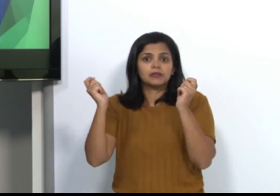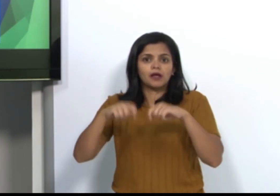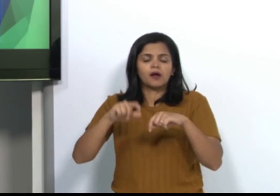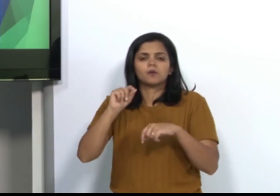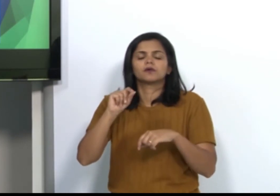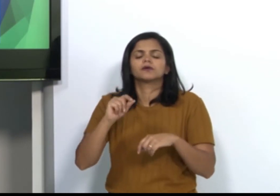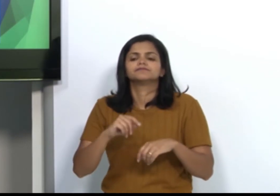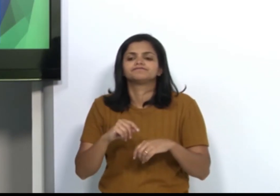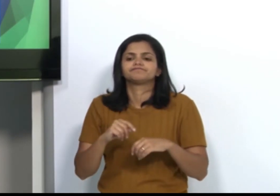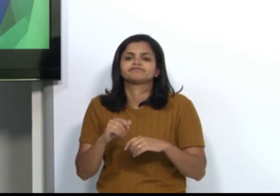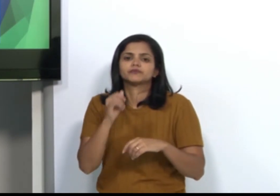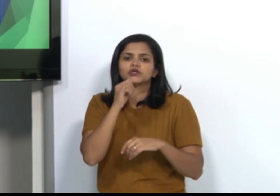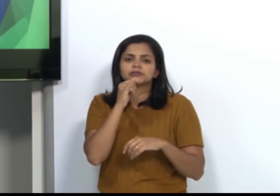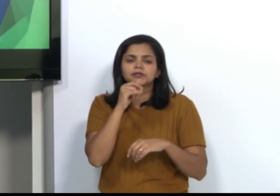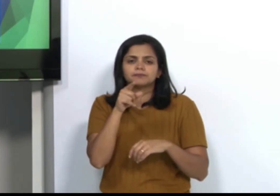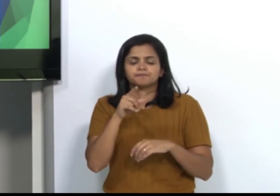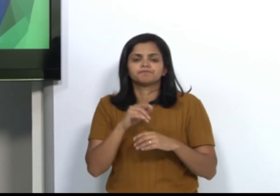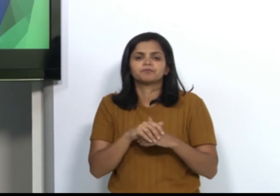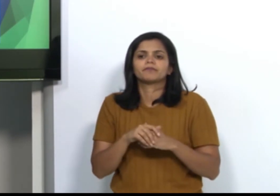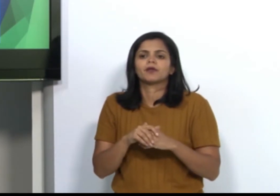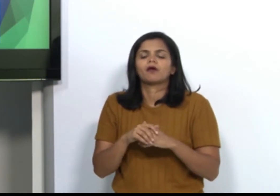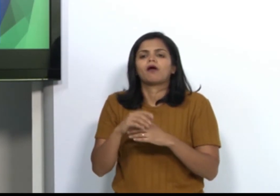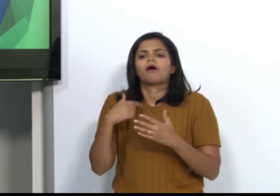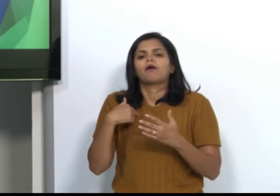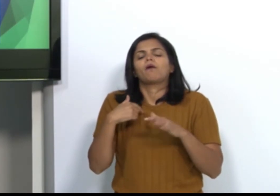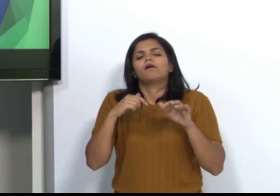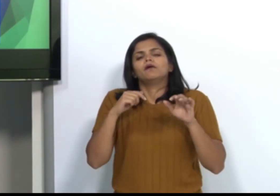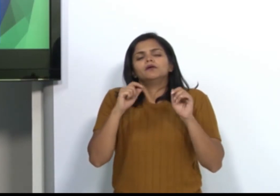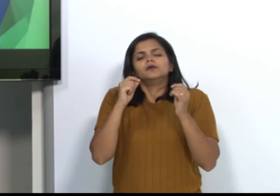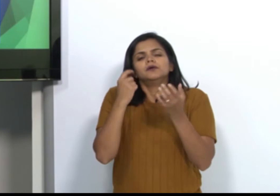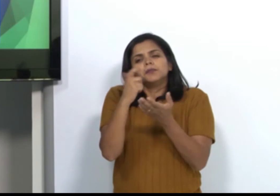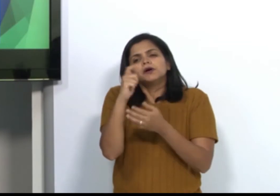Então, percebam ali que eu posso, por exemplo,